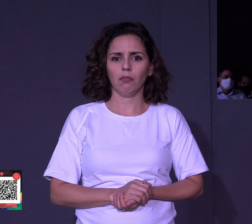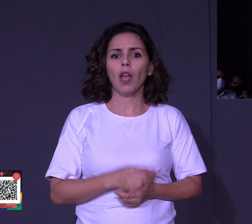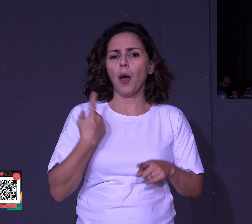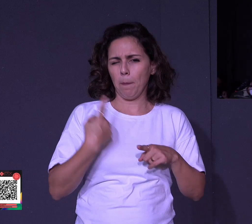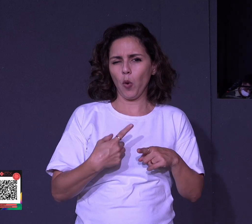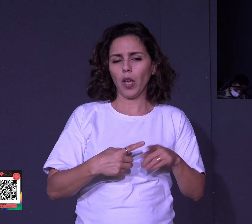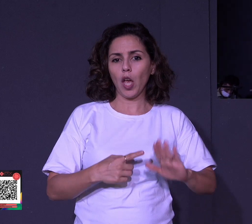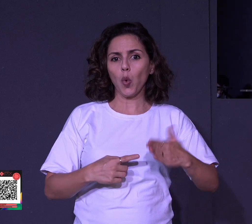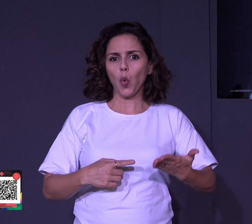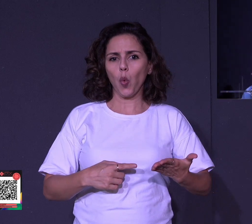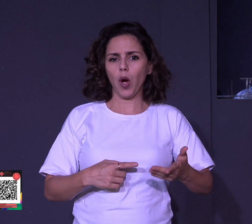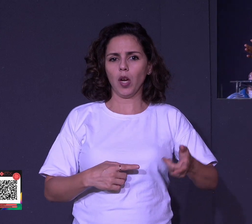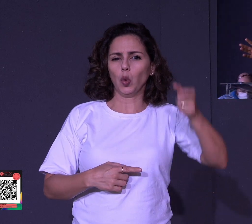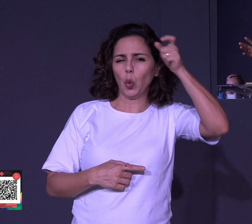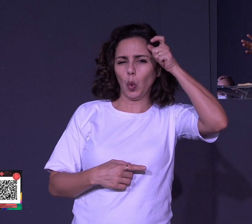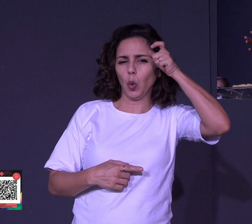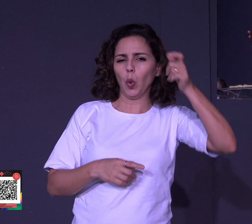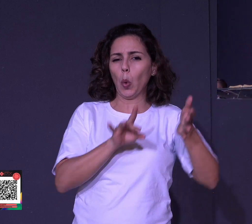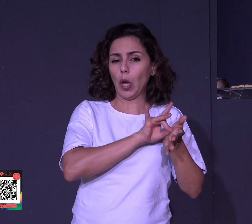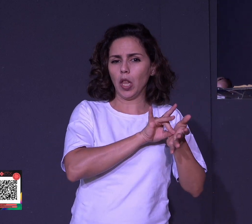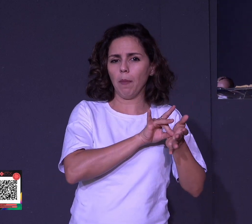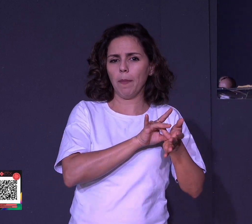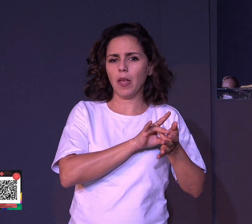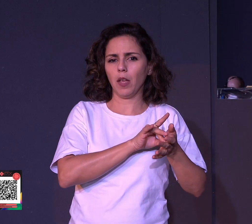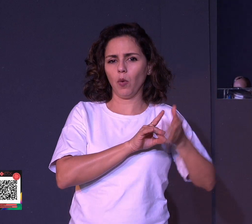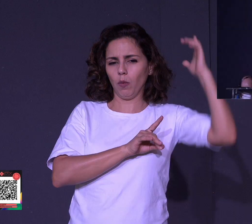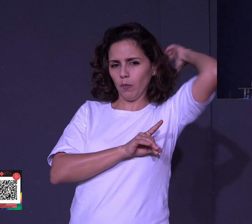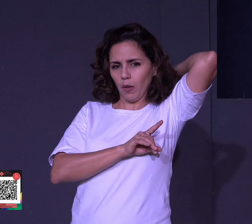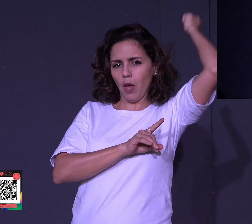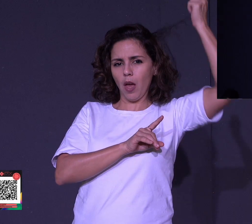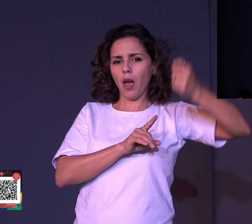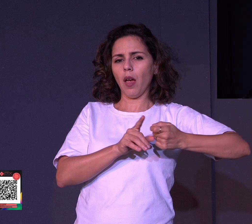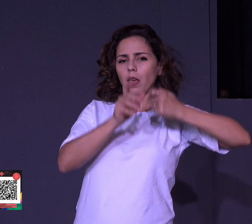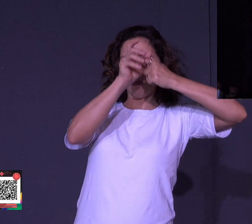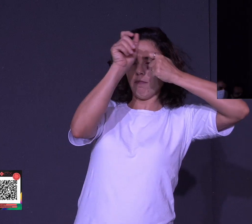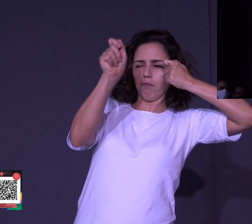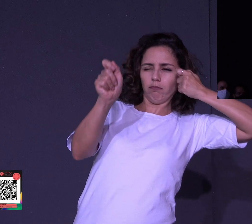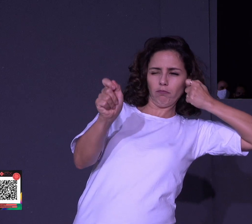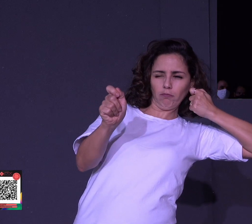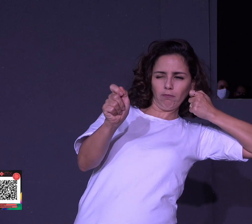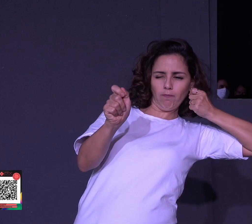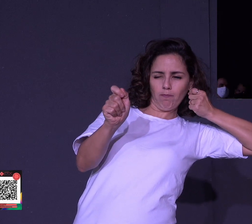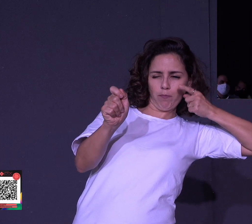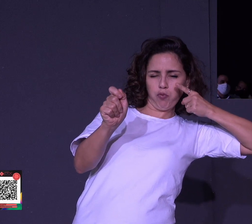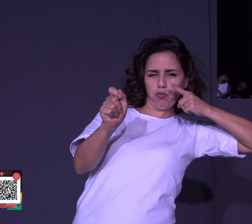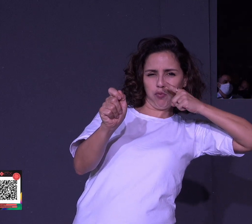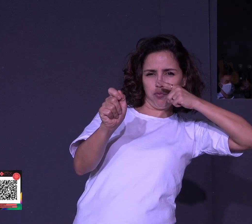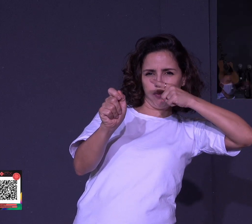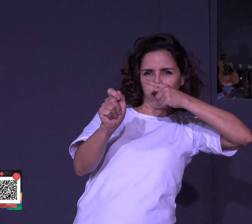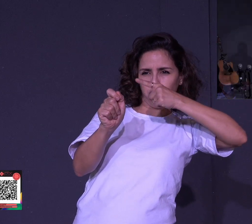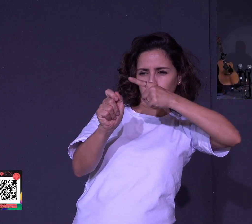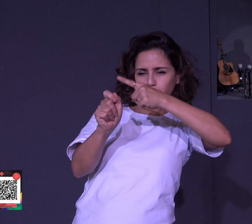Perturba, sim ou não? Tira a pessoa do eixo, sim ou não? Quando você é dominado por um pensamento, você perde o sono, sim ou